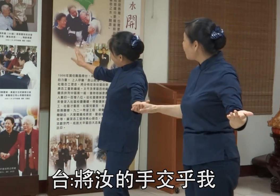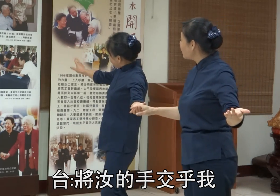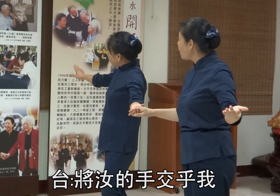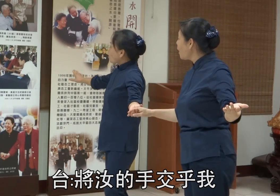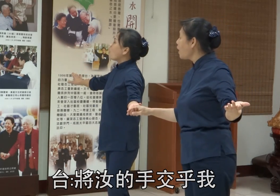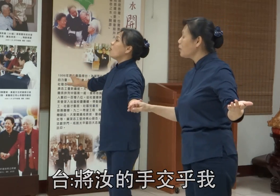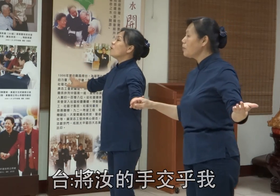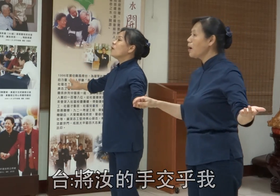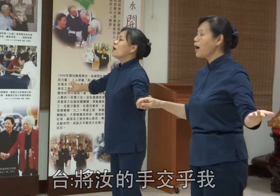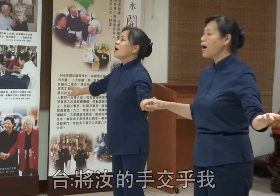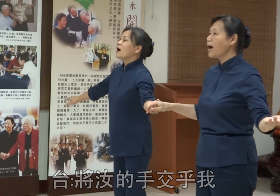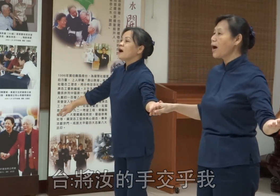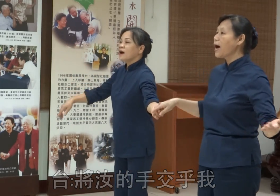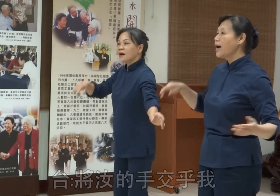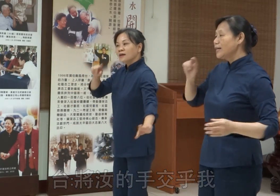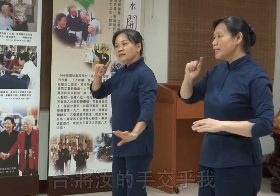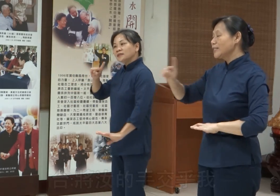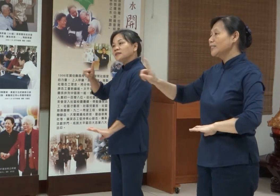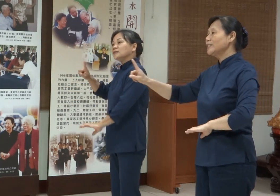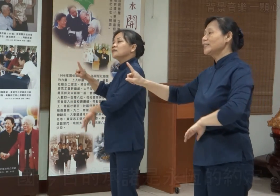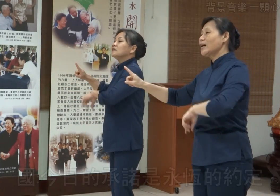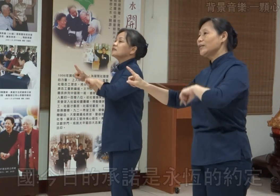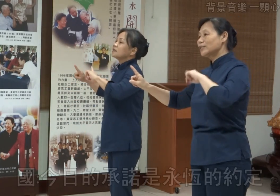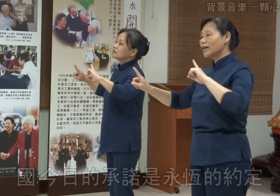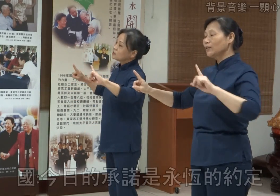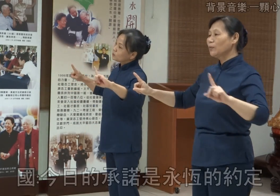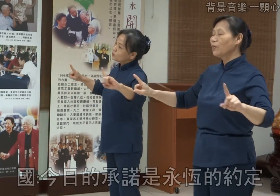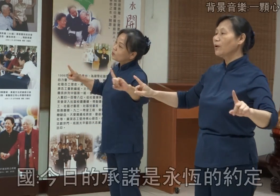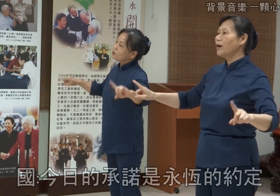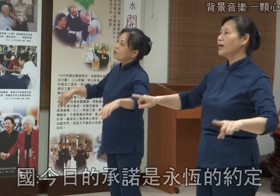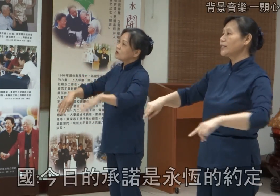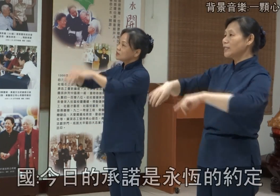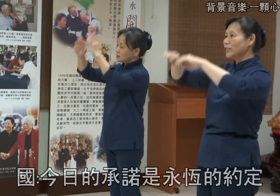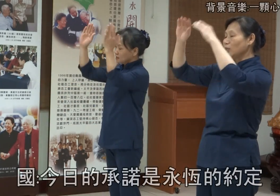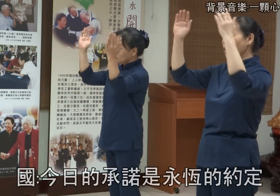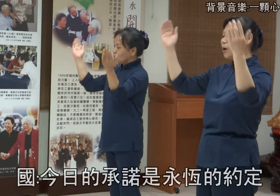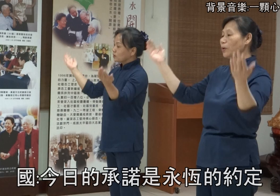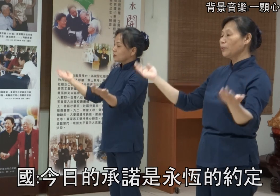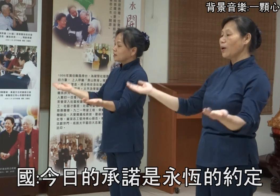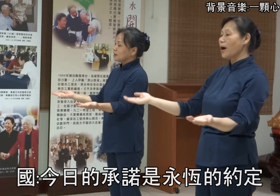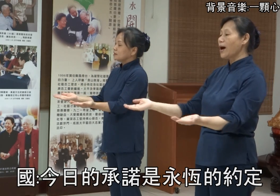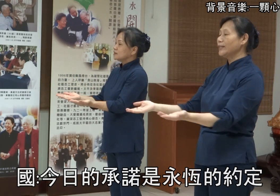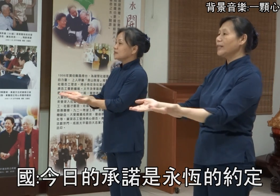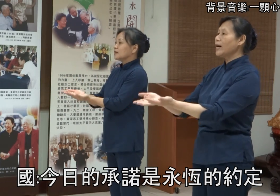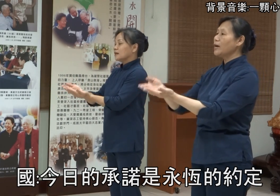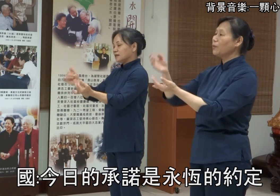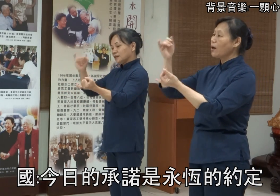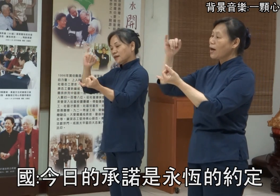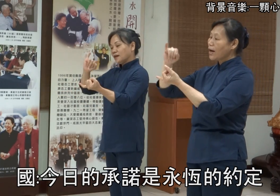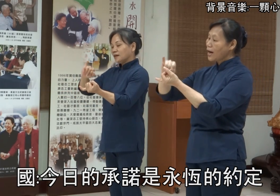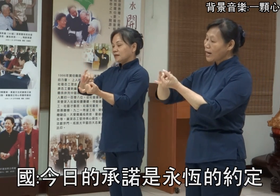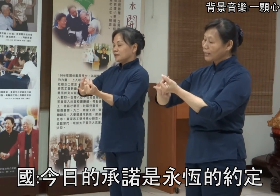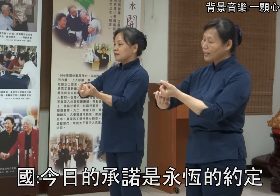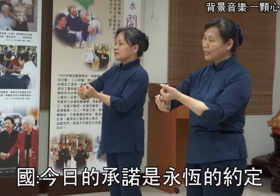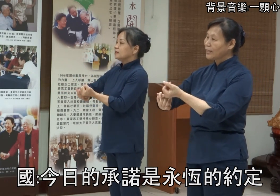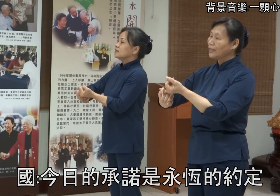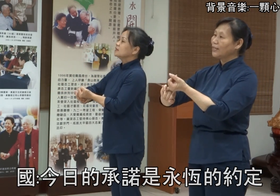告我今日的承诺。永恒的约